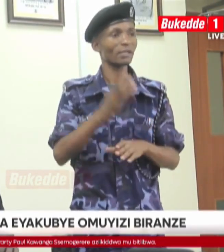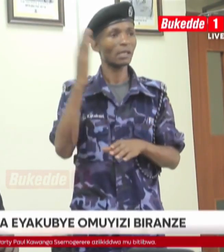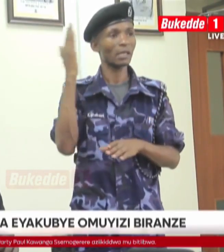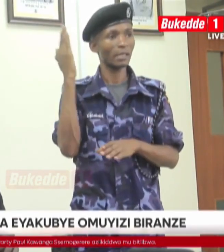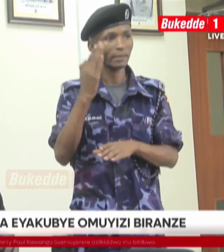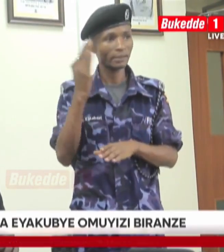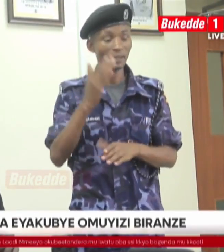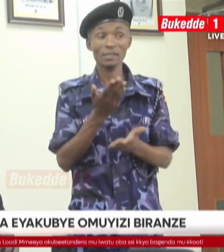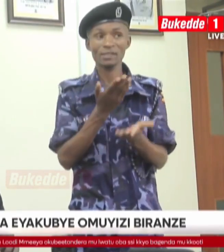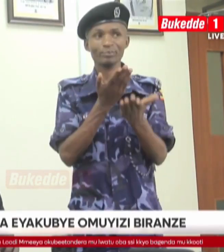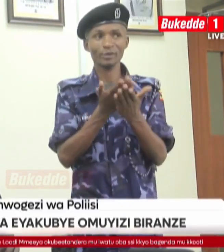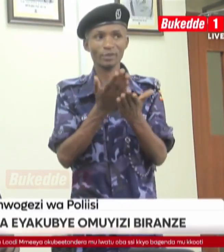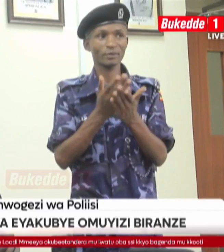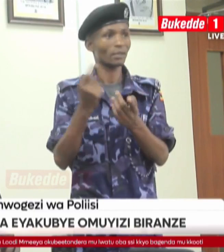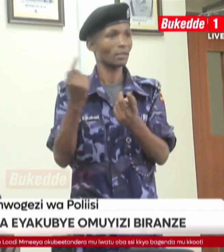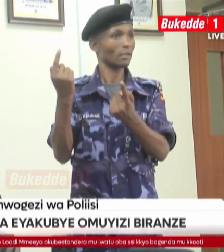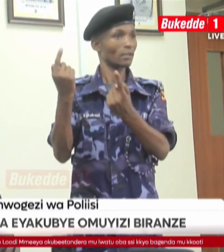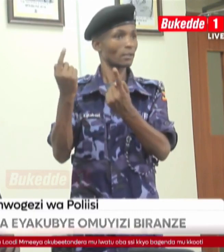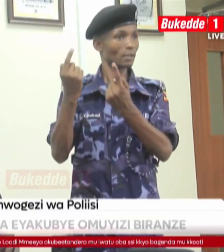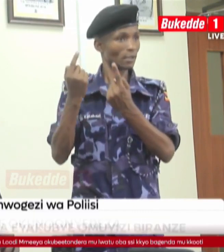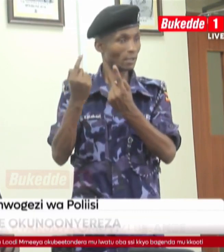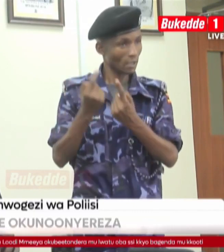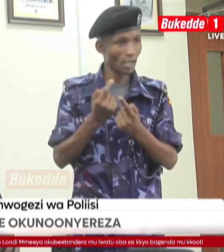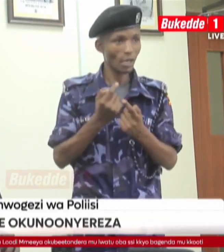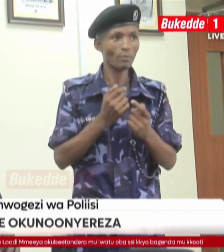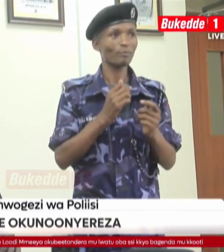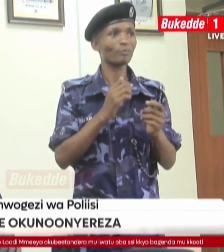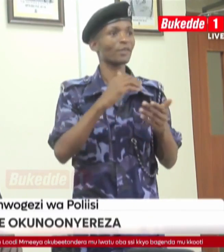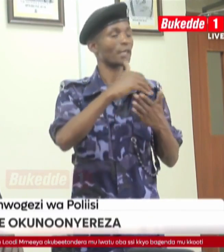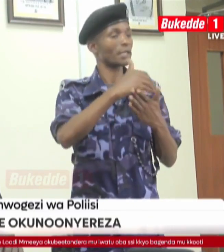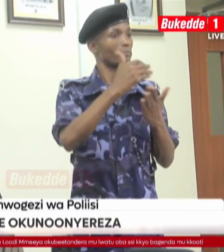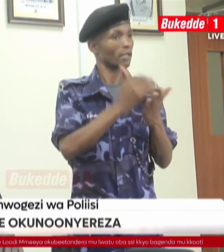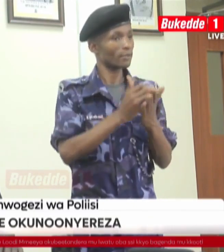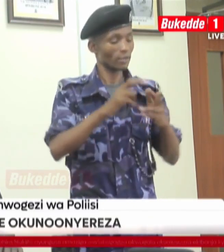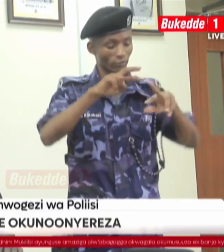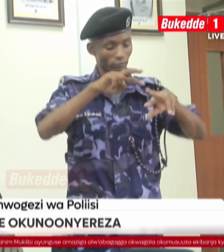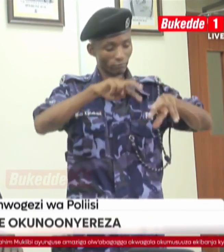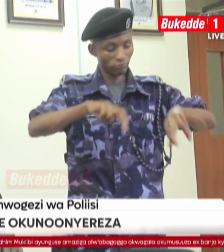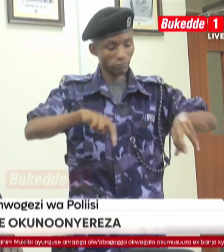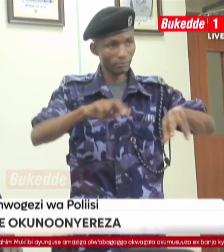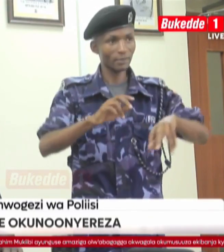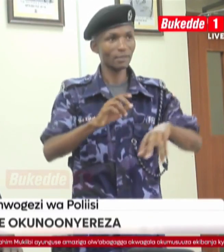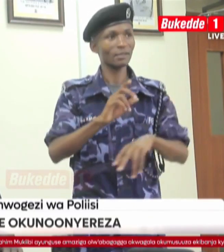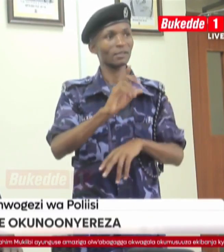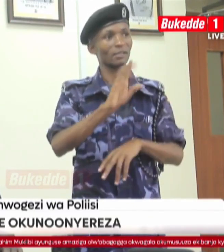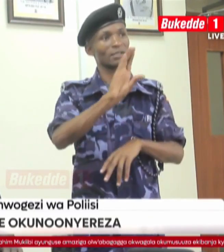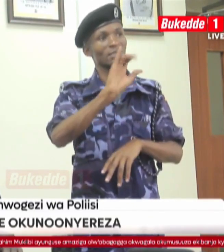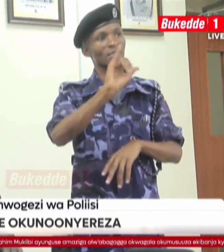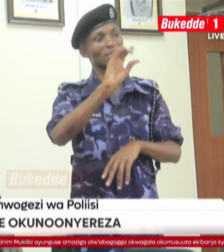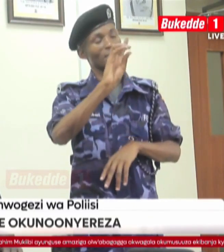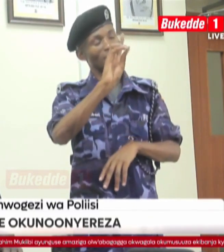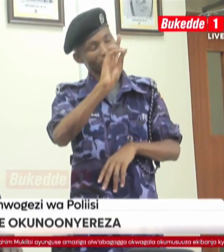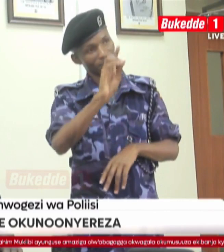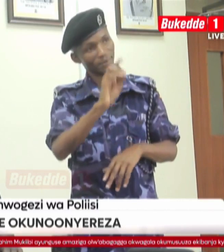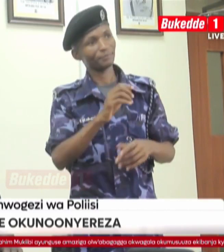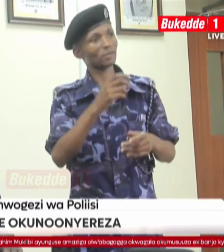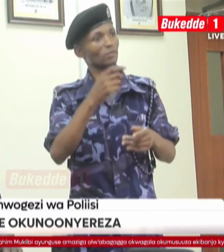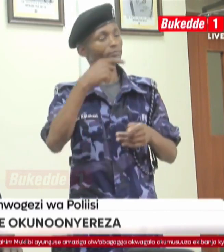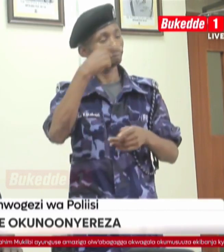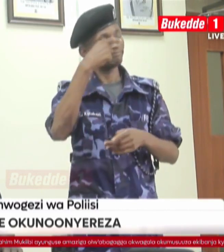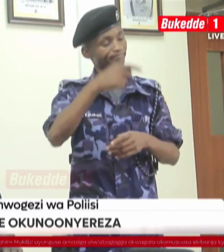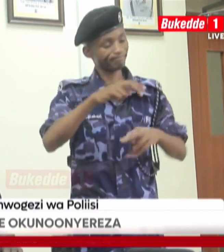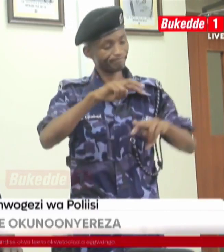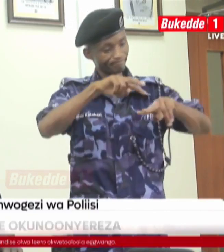baveeyo, ekitongole ekyabambega ku CID headquarters kijja kuba kikola okunoonyereza